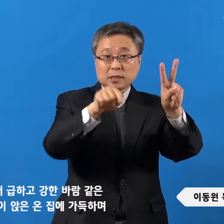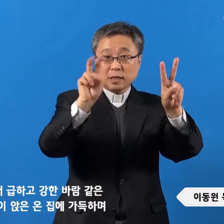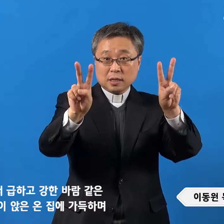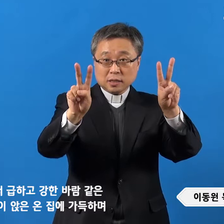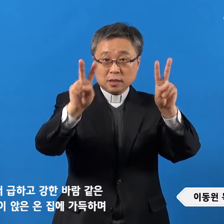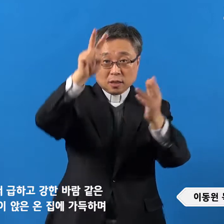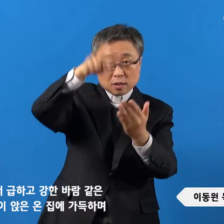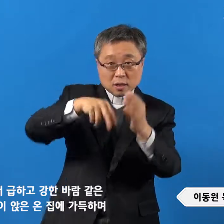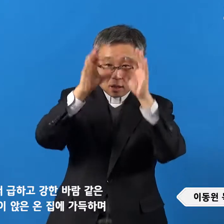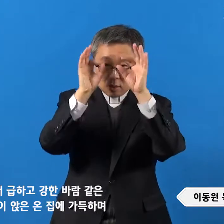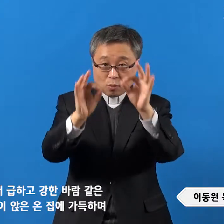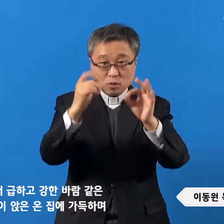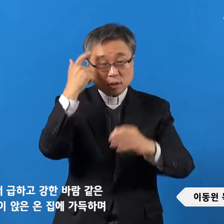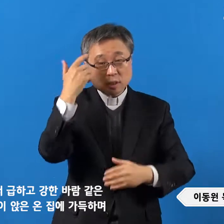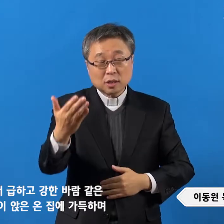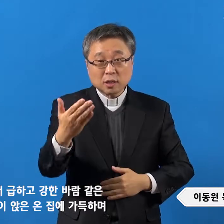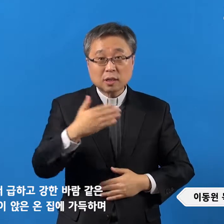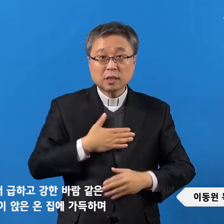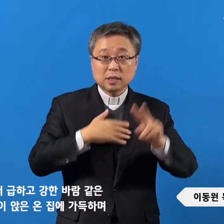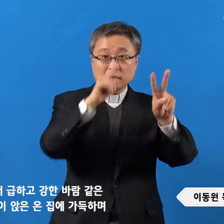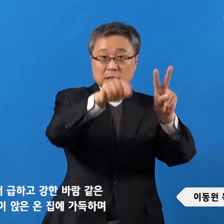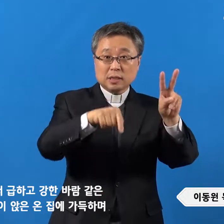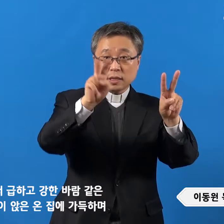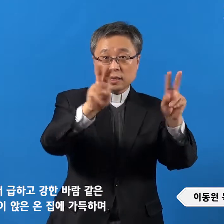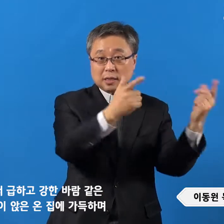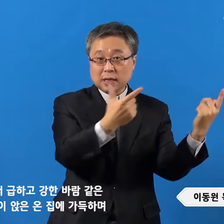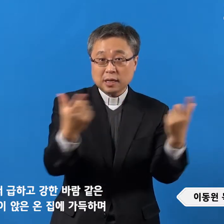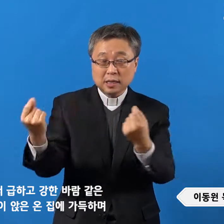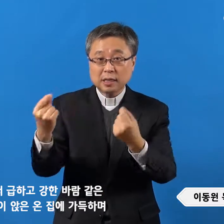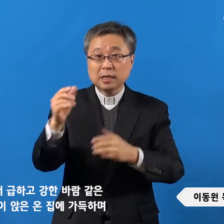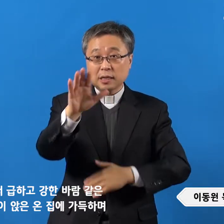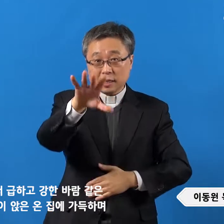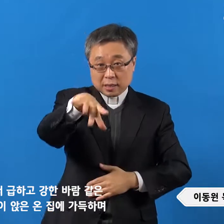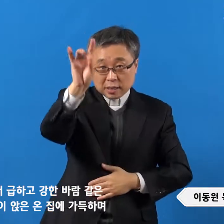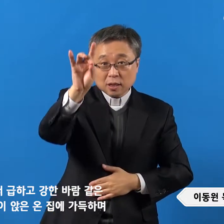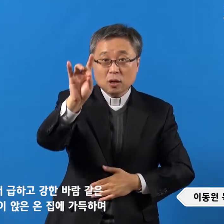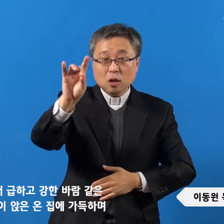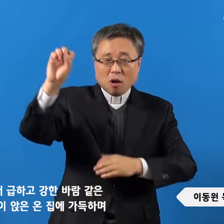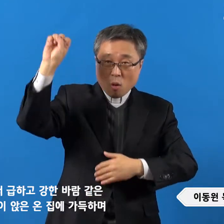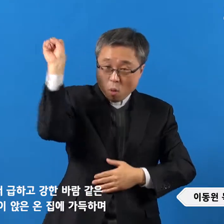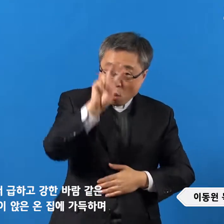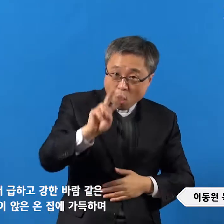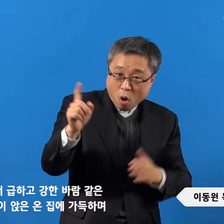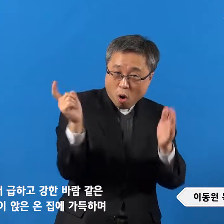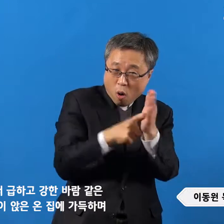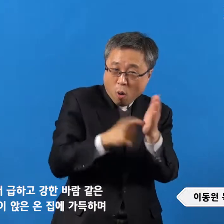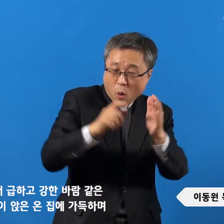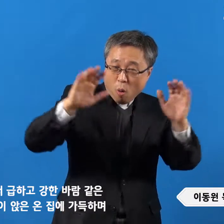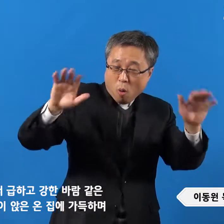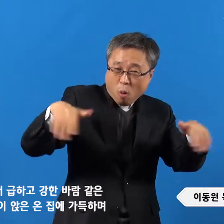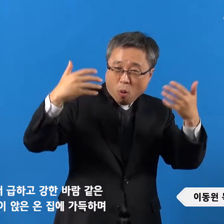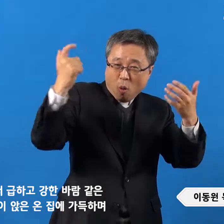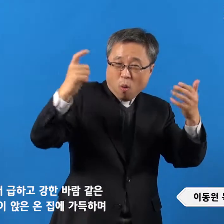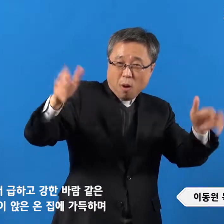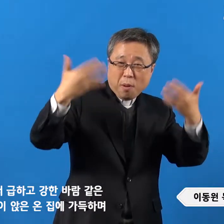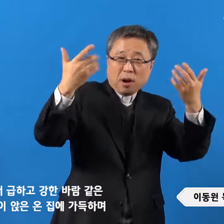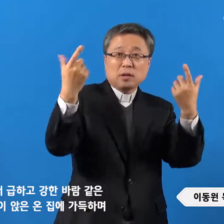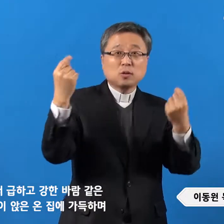읽어보실까요? 사도행전 2장 2절입니다. 다 같이 읽습니다. 시작. 호련히 급하고 강한 바람 같은 소리가 있어